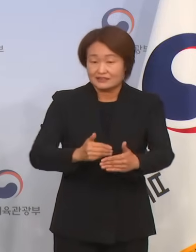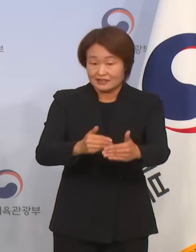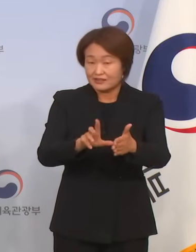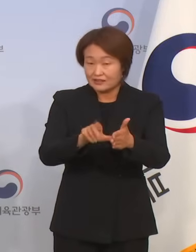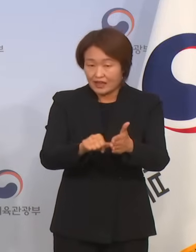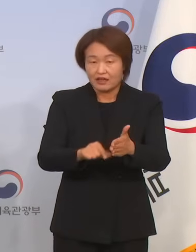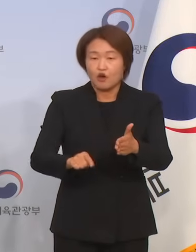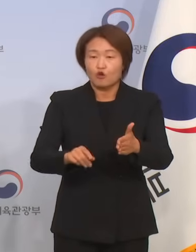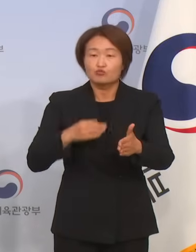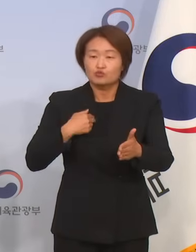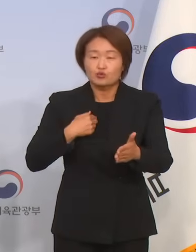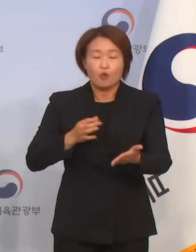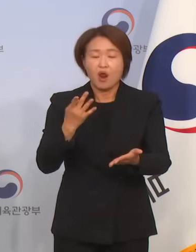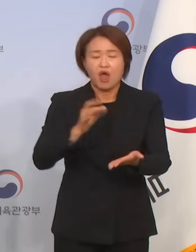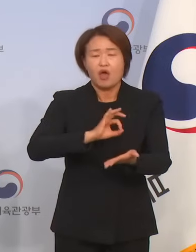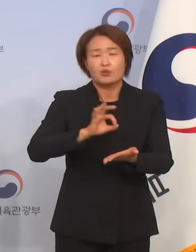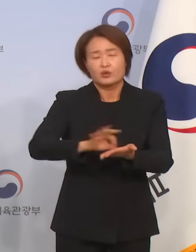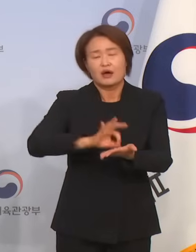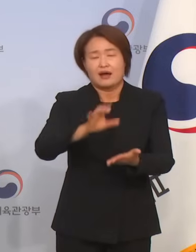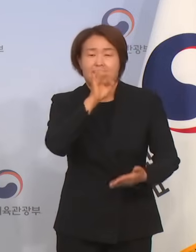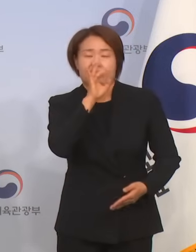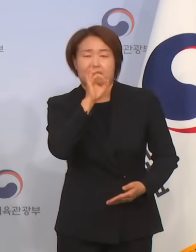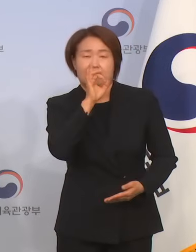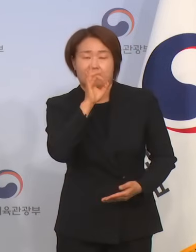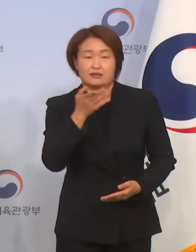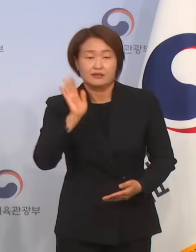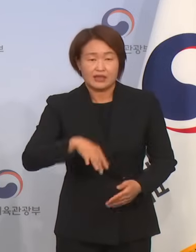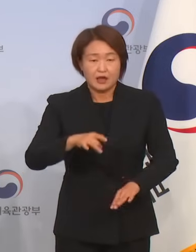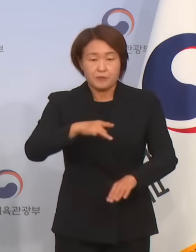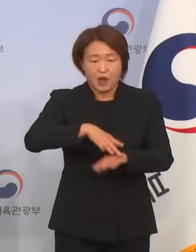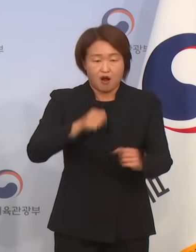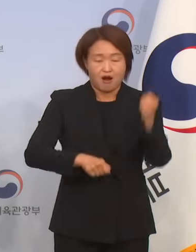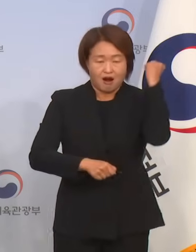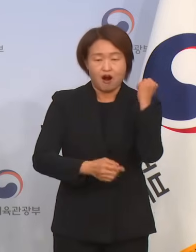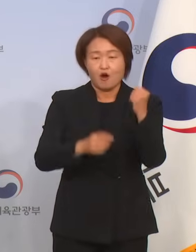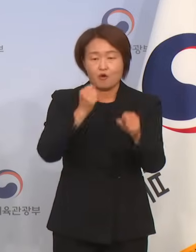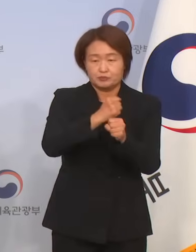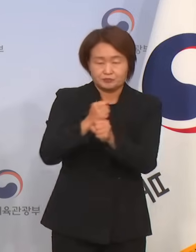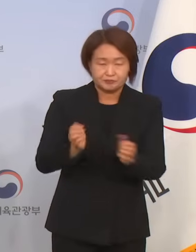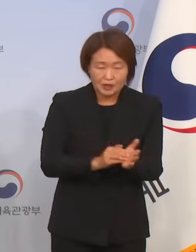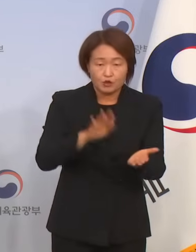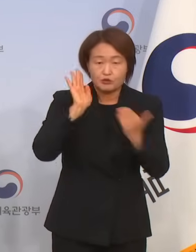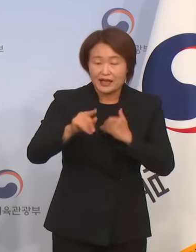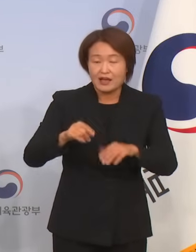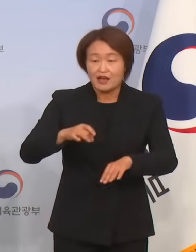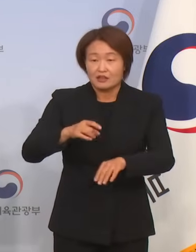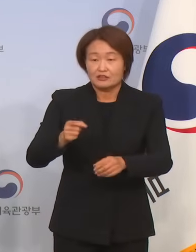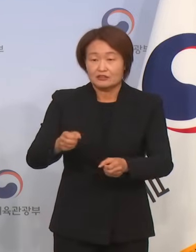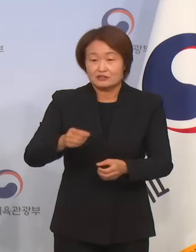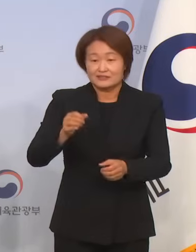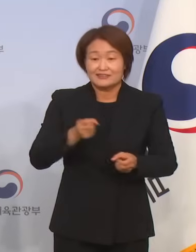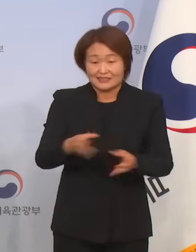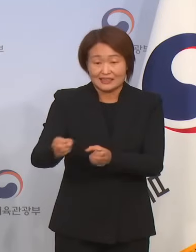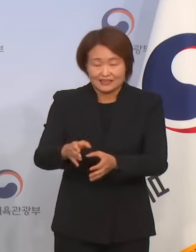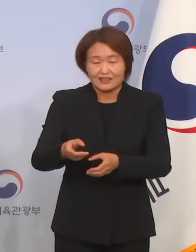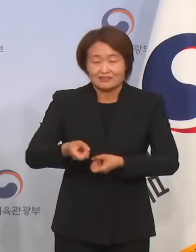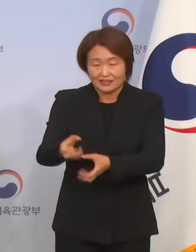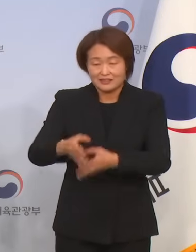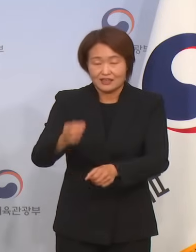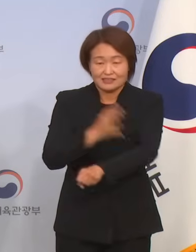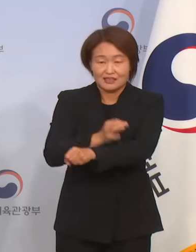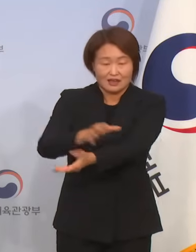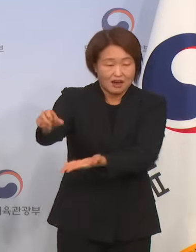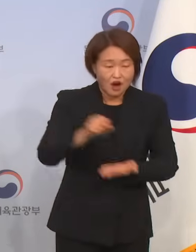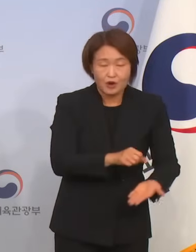단계상 집행할 수 없음에도 골조공사 이후에야 설치 가능한 광급자재를 구매하는 것으로 계약하여